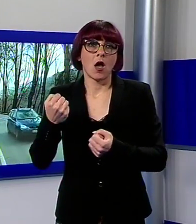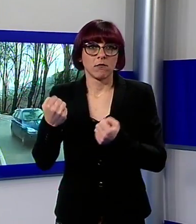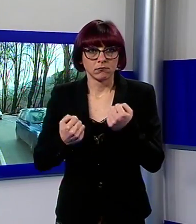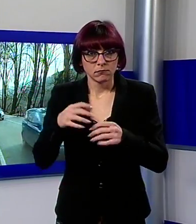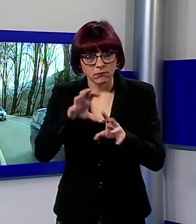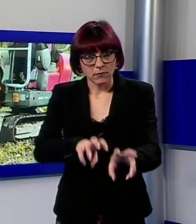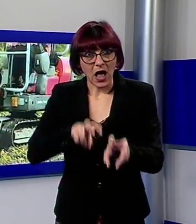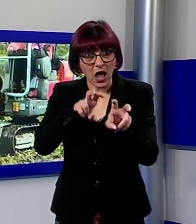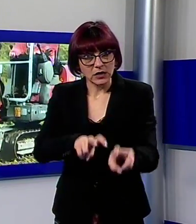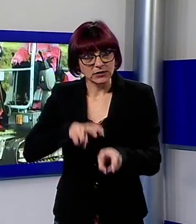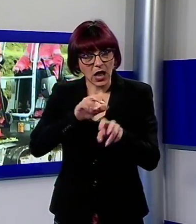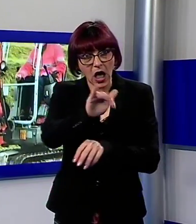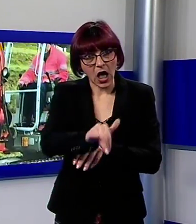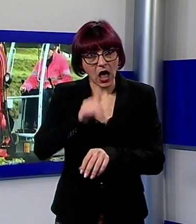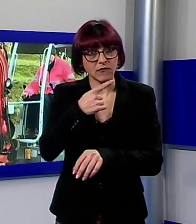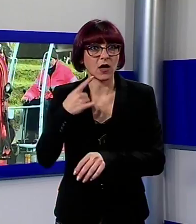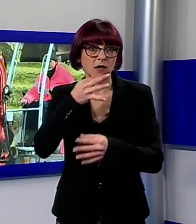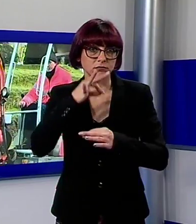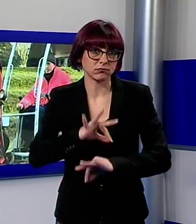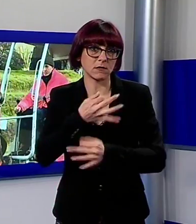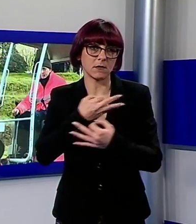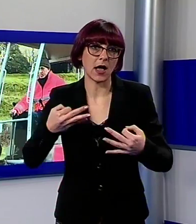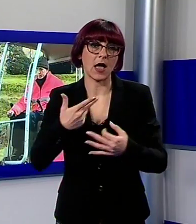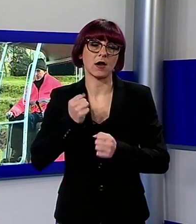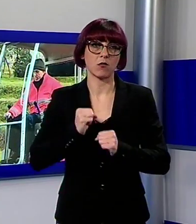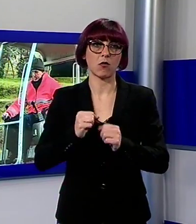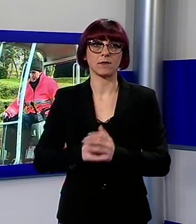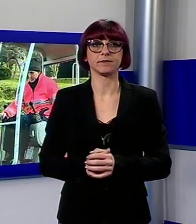allestito il cantiere in modo da essere subito pronti ad iniziare la fase operativa.